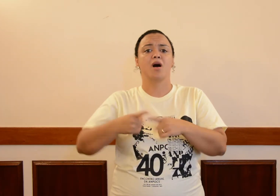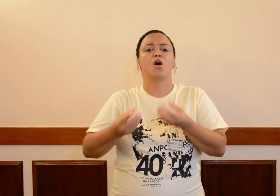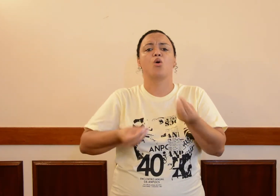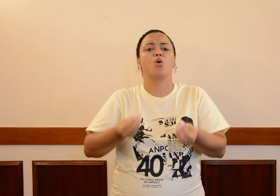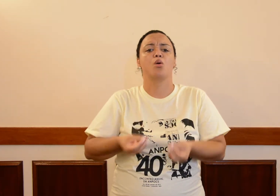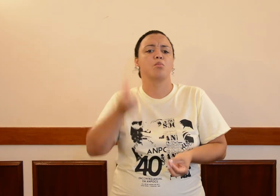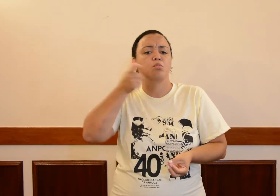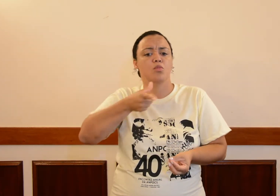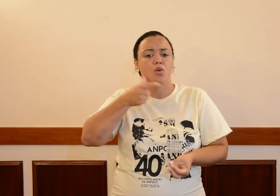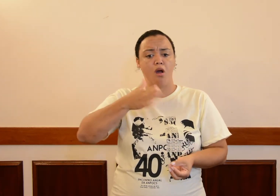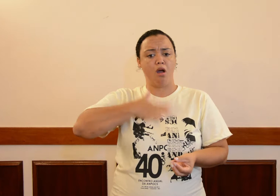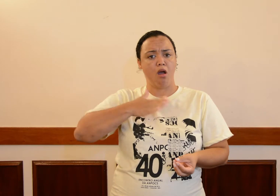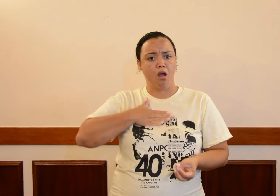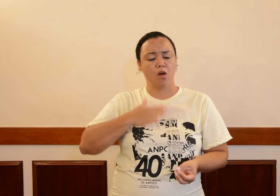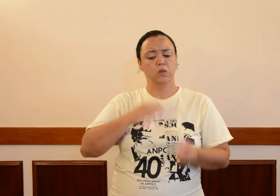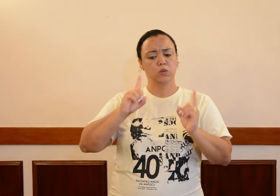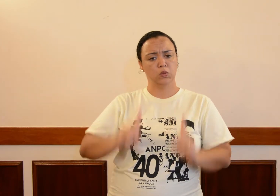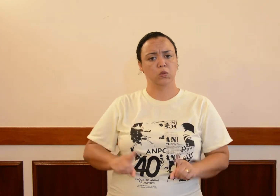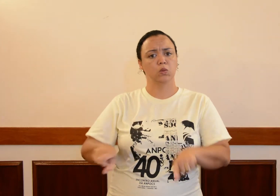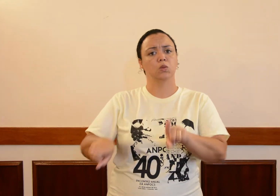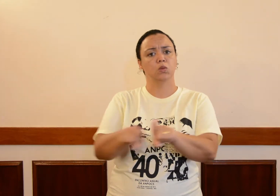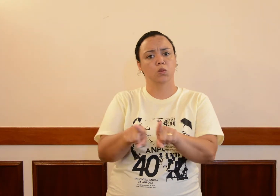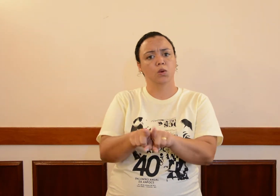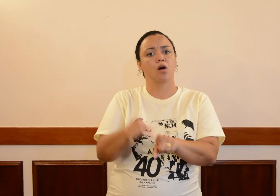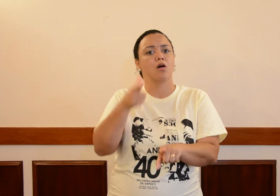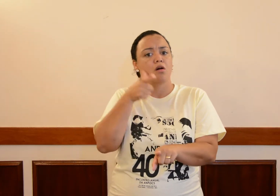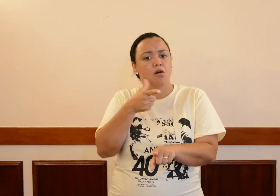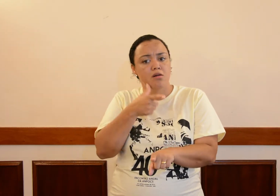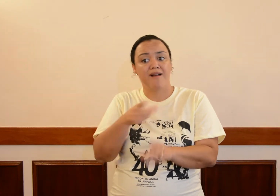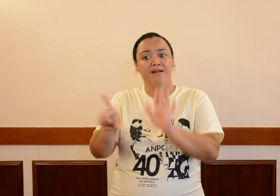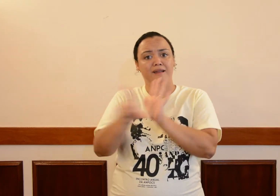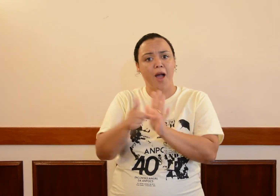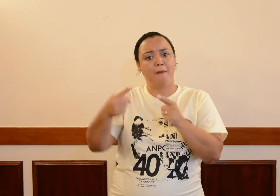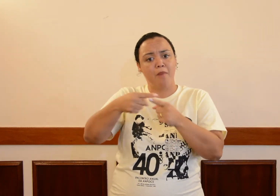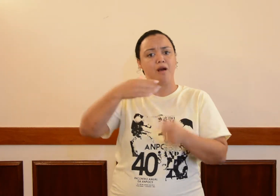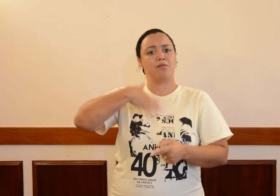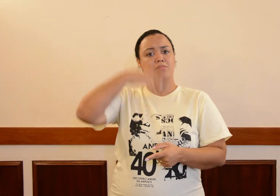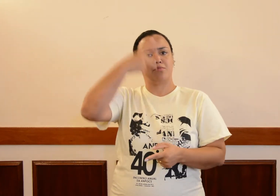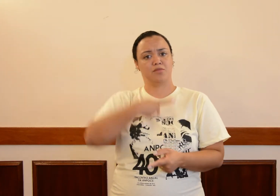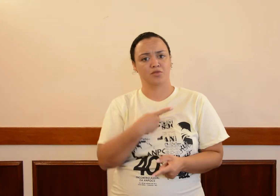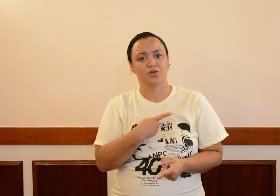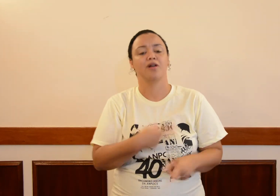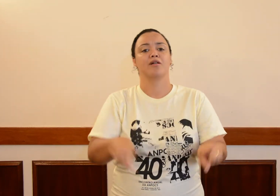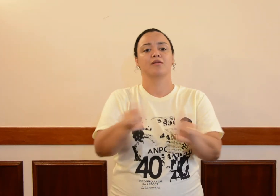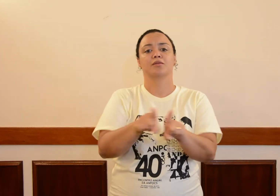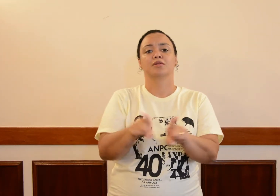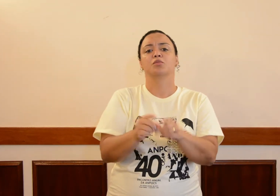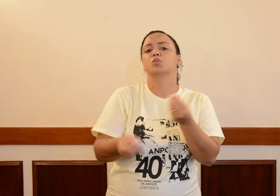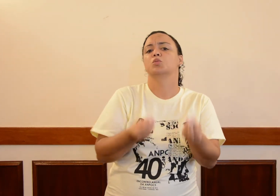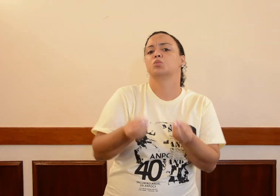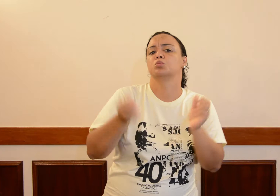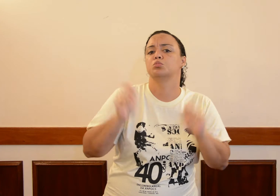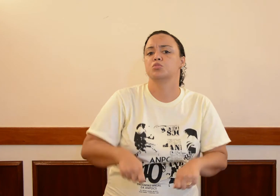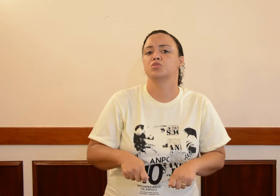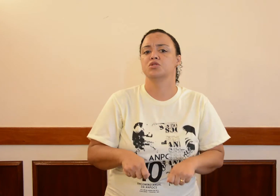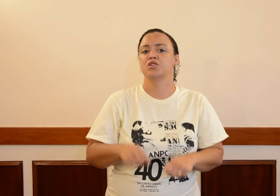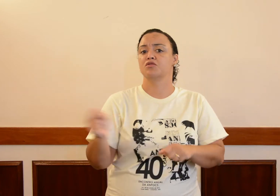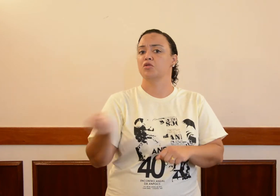invisibilização ou visibilização social, da força das categorias biomédicas e do poder dos especialistas